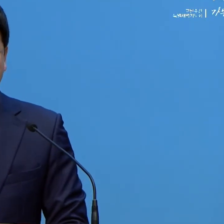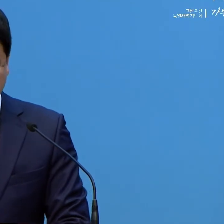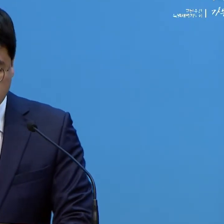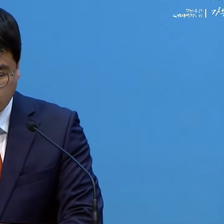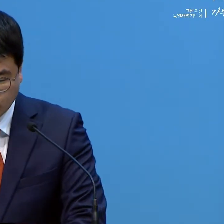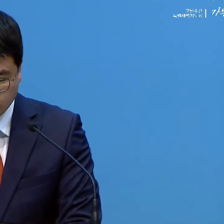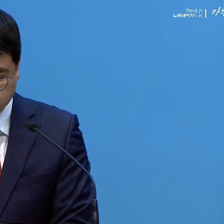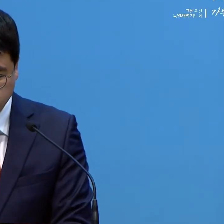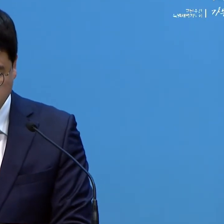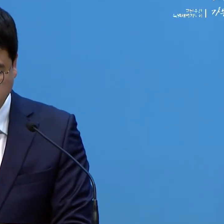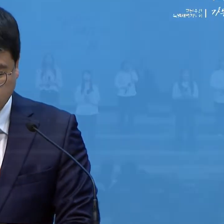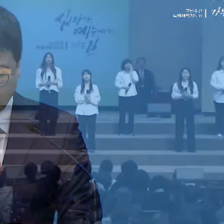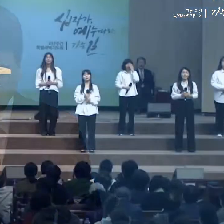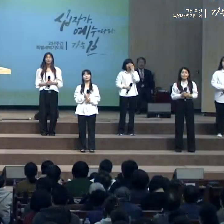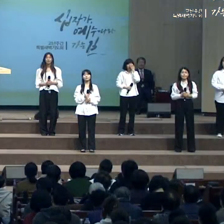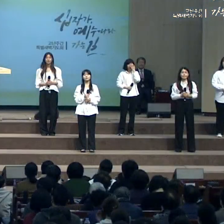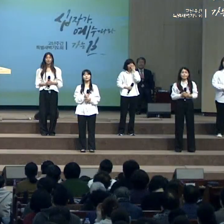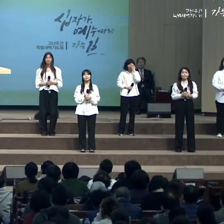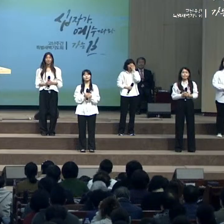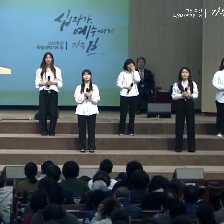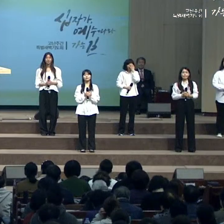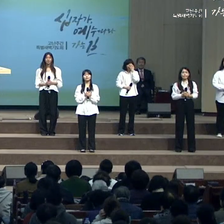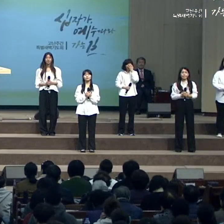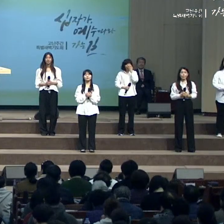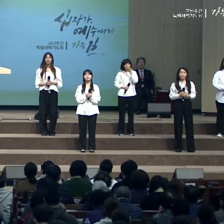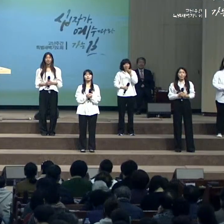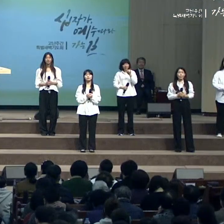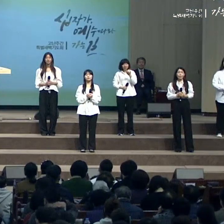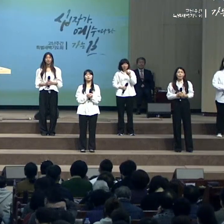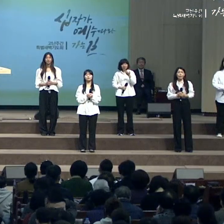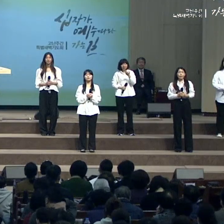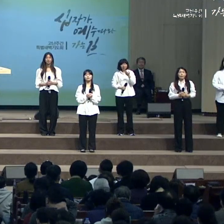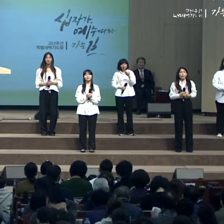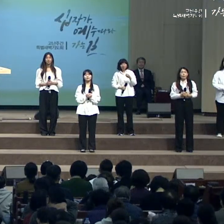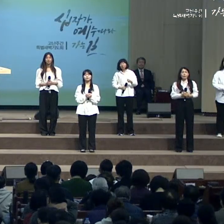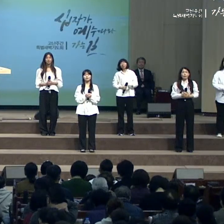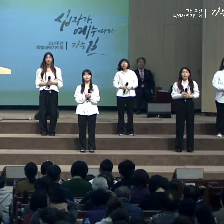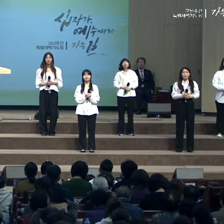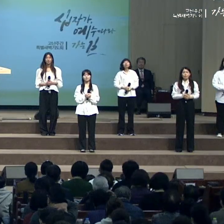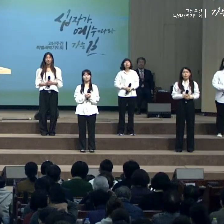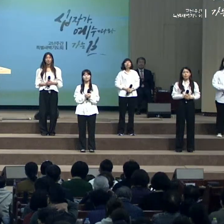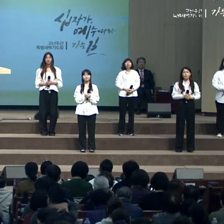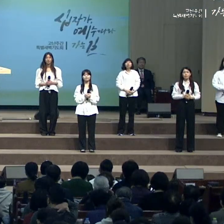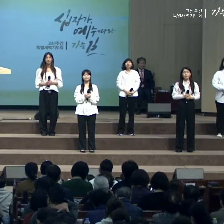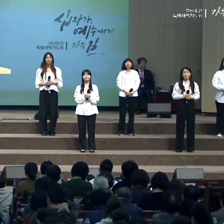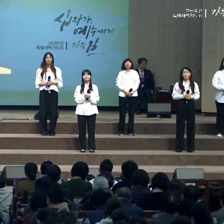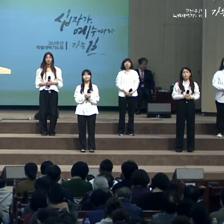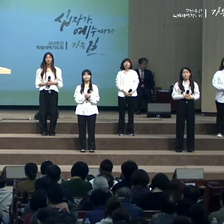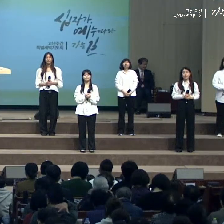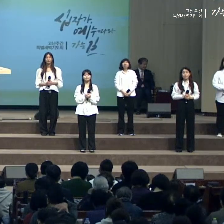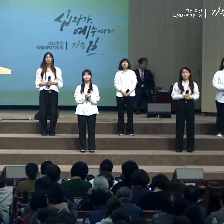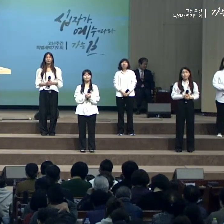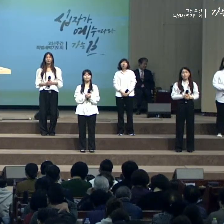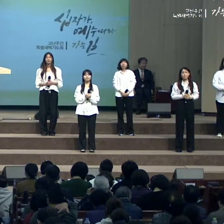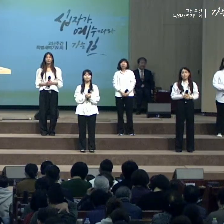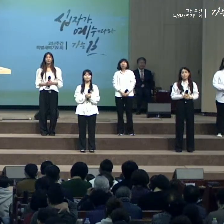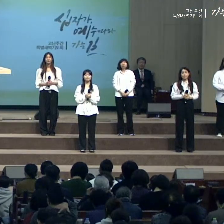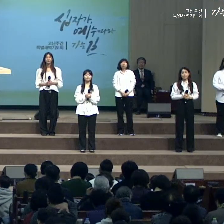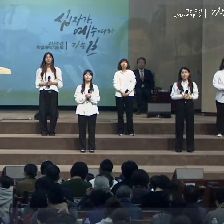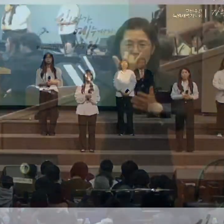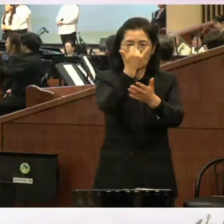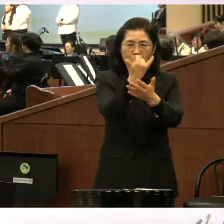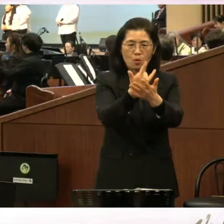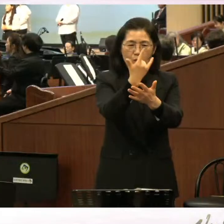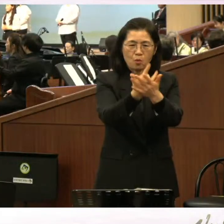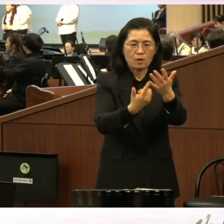시간 착한 헌금 시간인데요. 이번 착한 헌금은 만 18세가 되어서 아동 복지시설과 위탁가정을 떠나 홀로